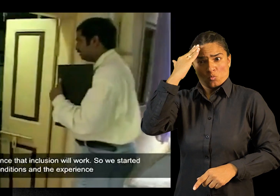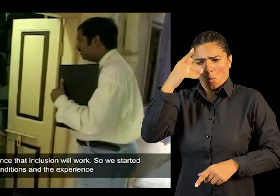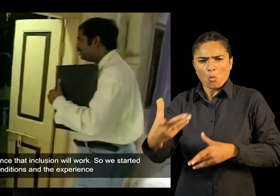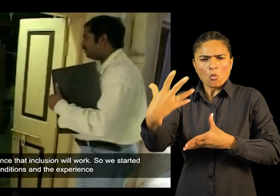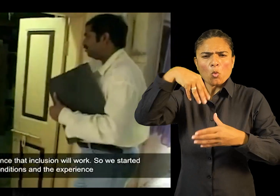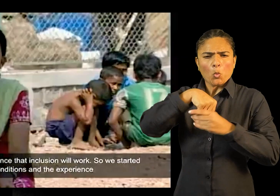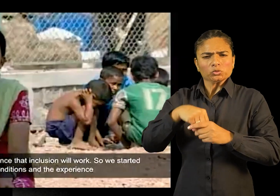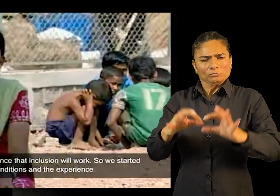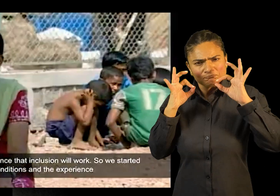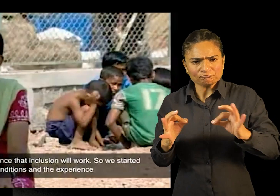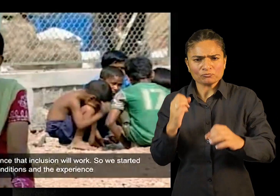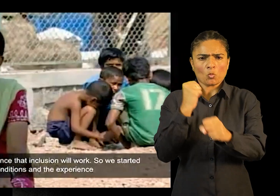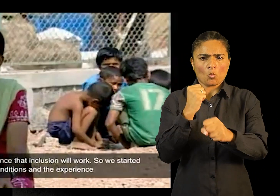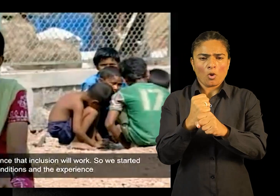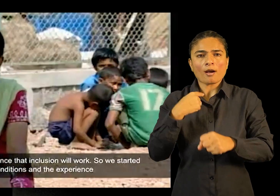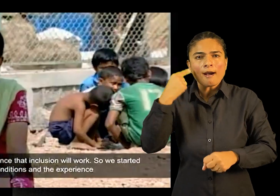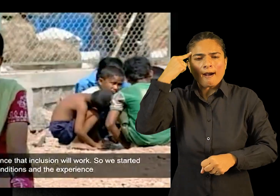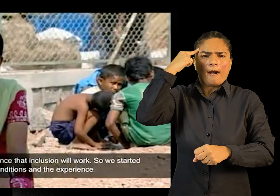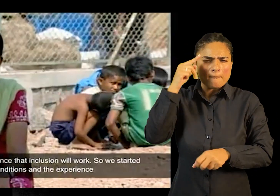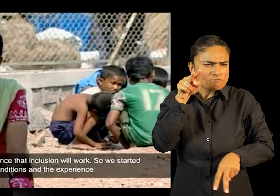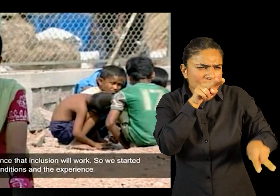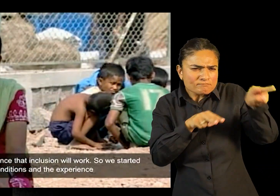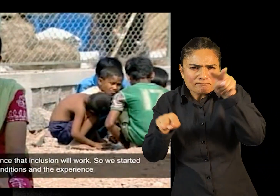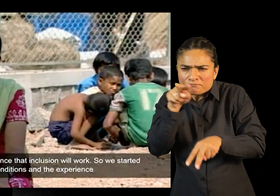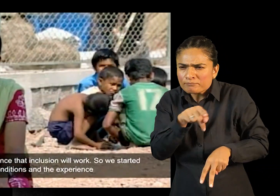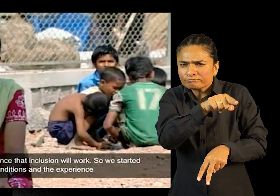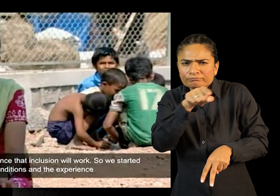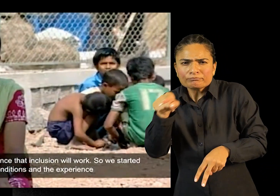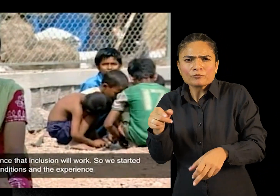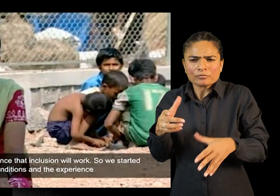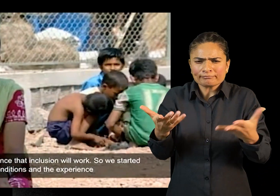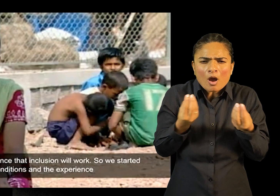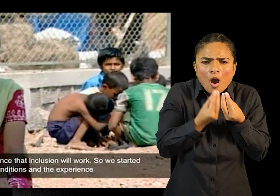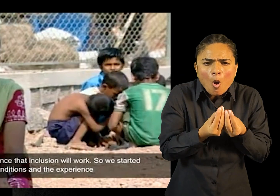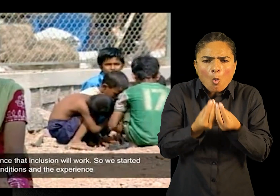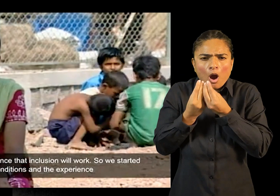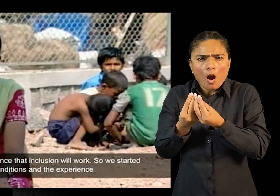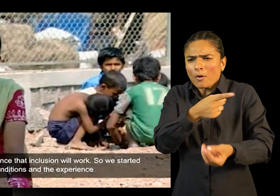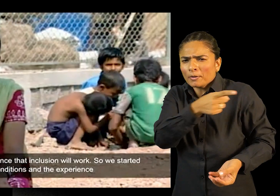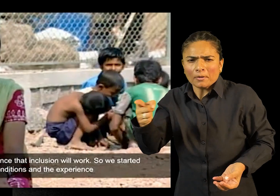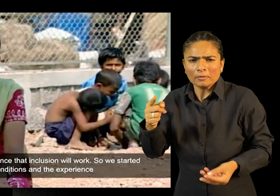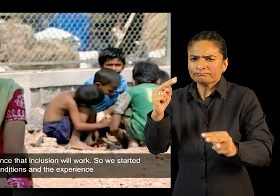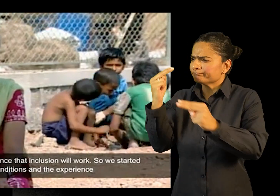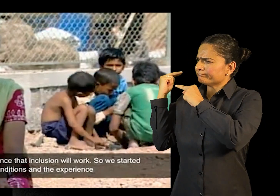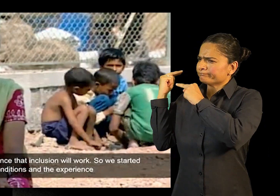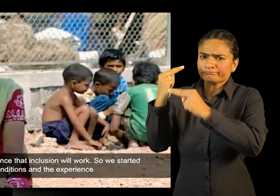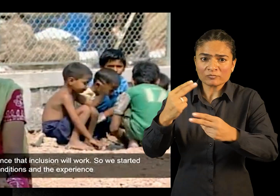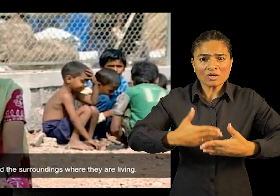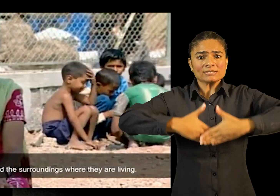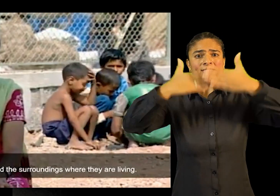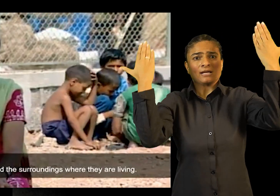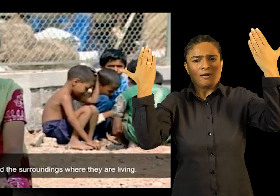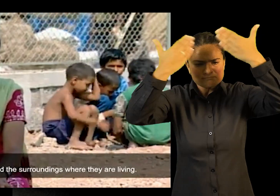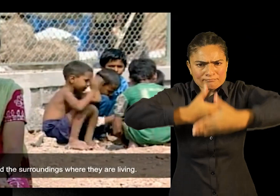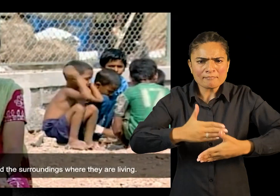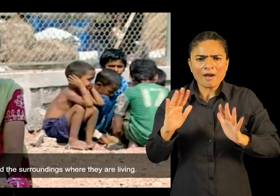the confidence that inclusion will work. So we started by observing the conditions and the experience in